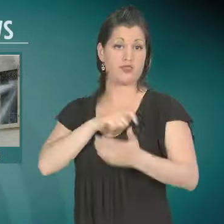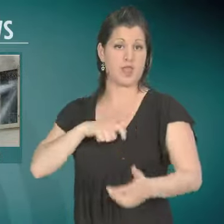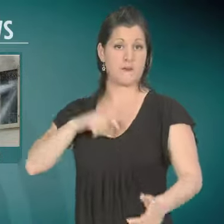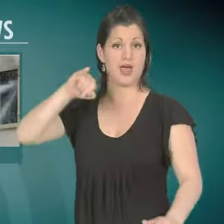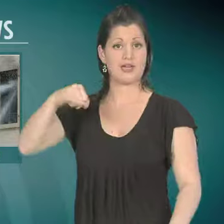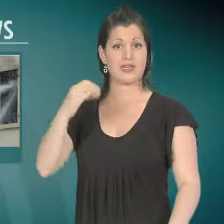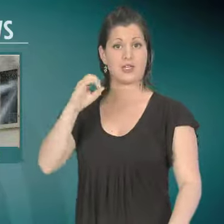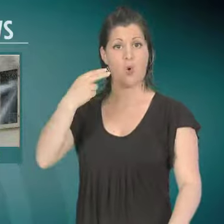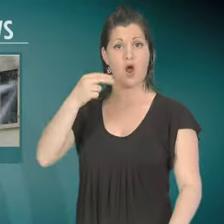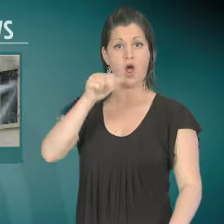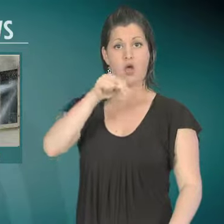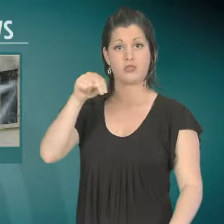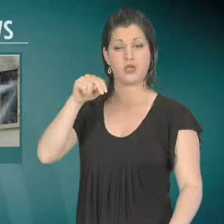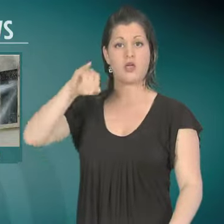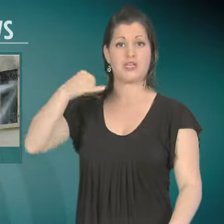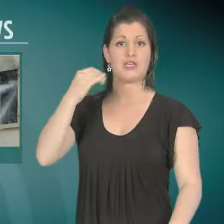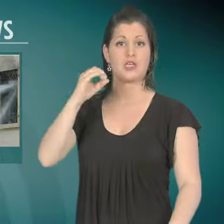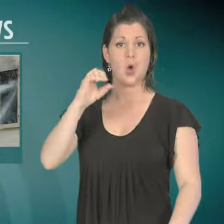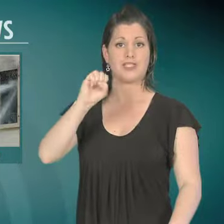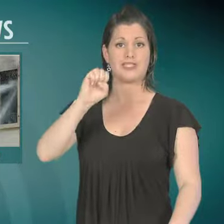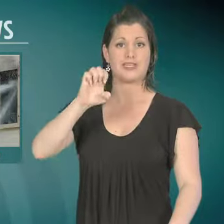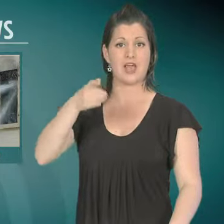am Mittwochnachmittag in der